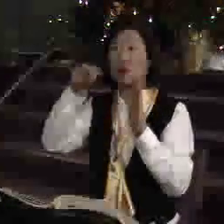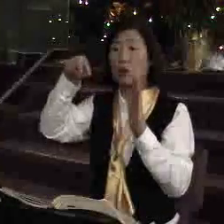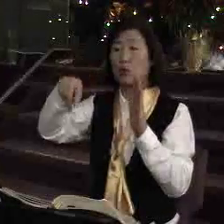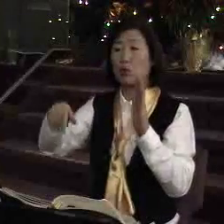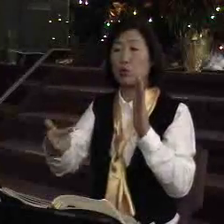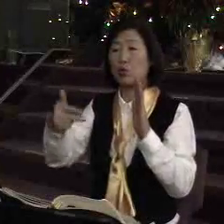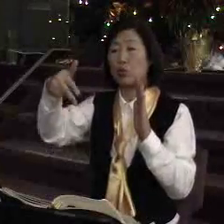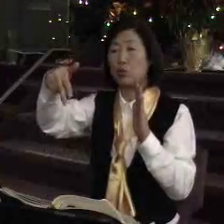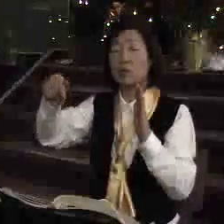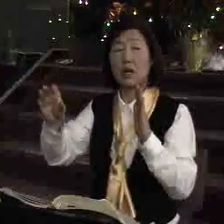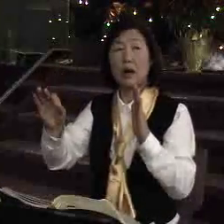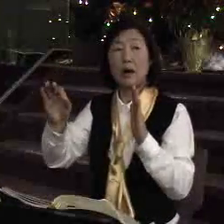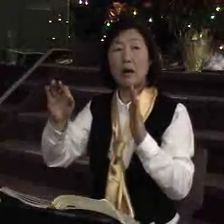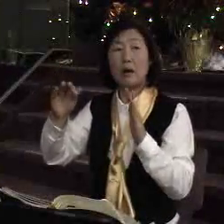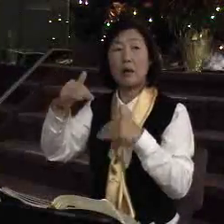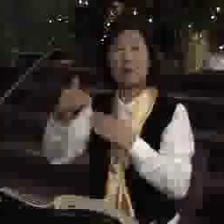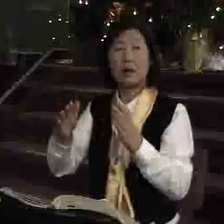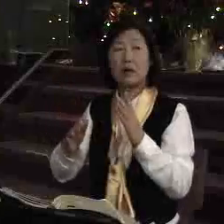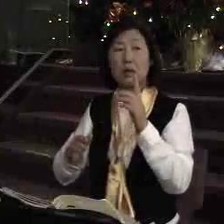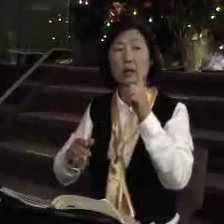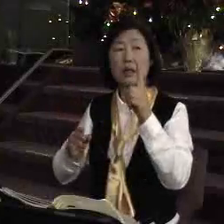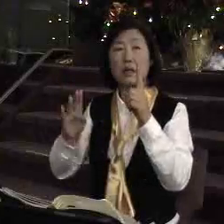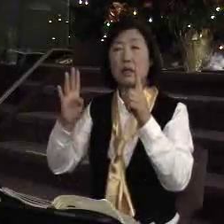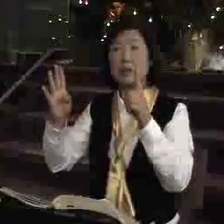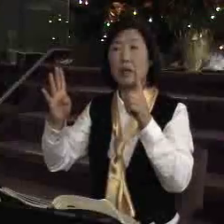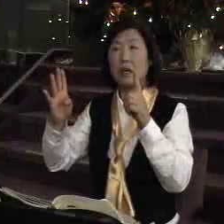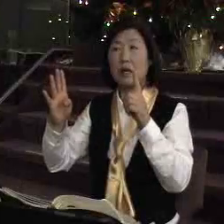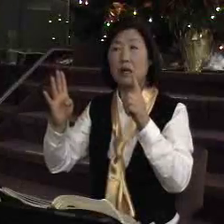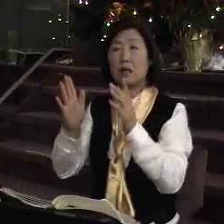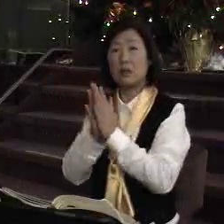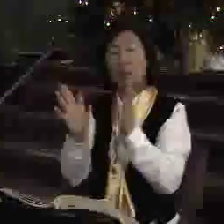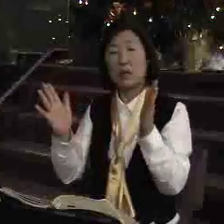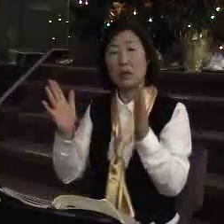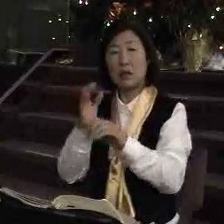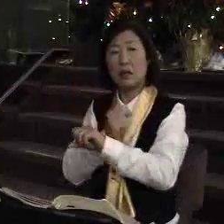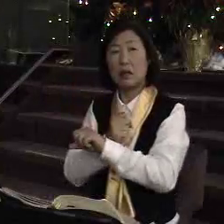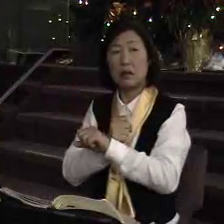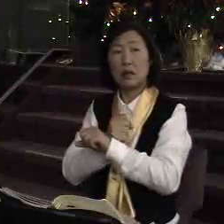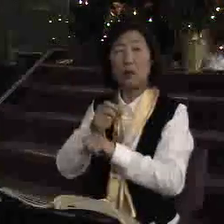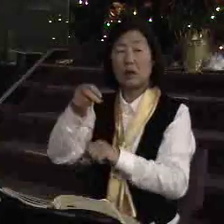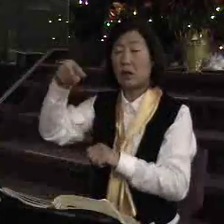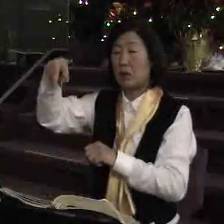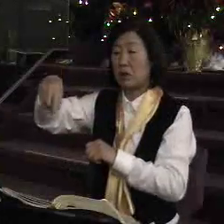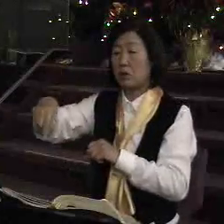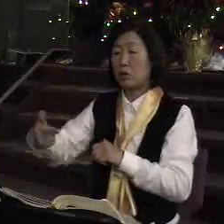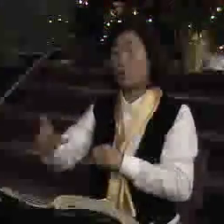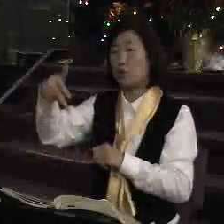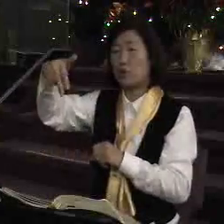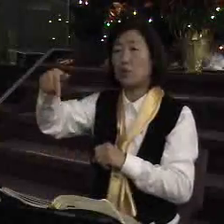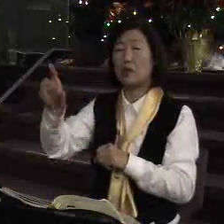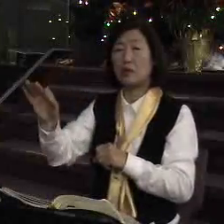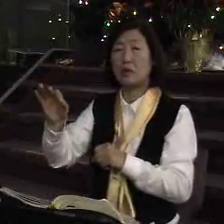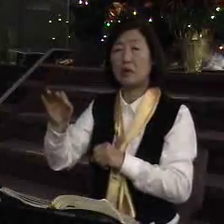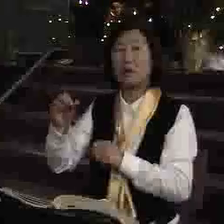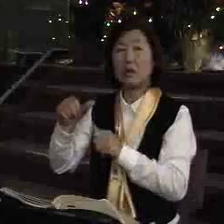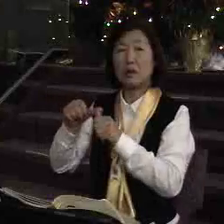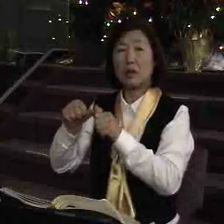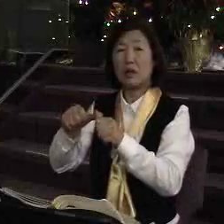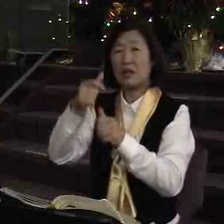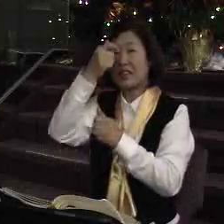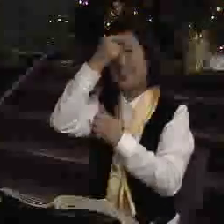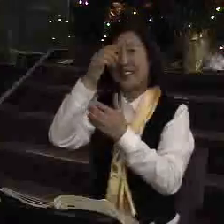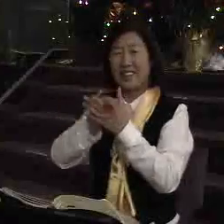순장반을 저희가 1월 4일에 진행하려고 했다가 우리 순장님들의 그 끊임없는 기도와